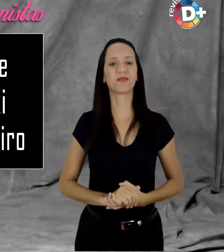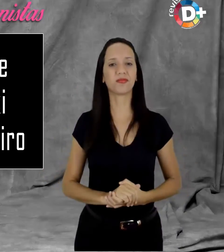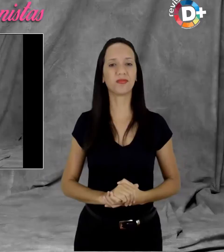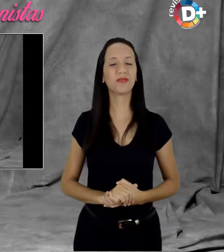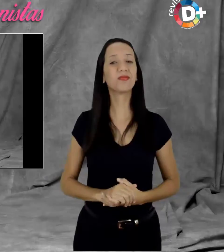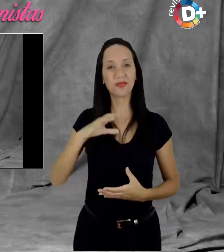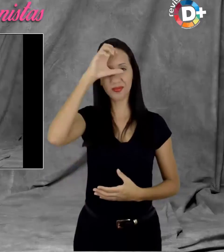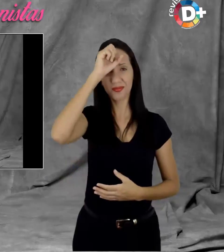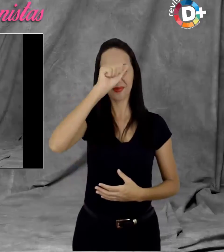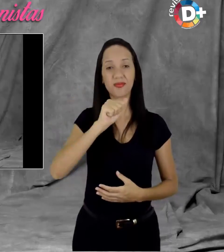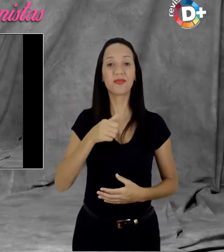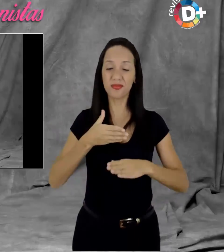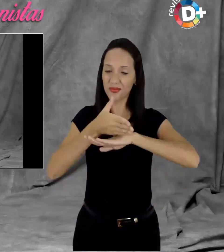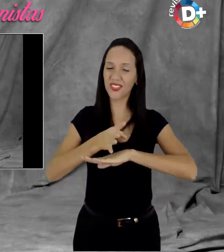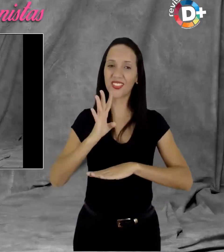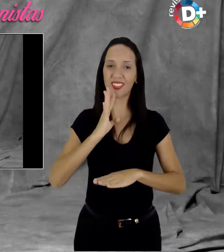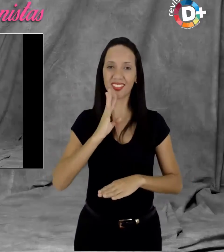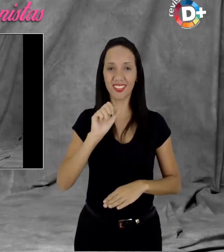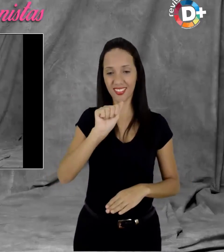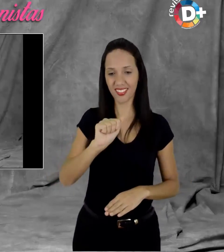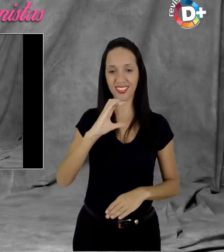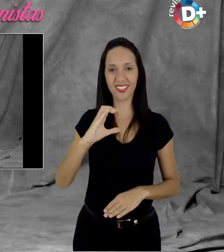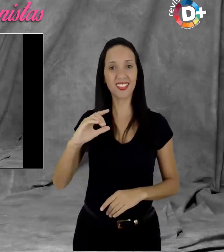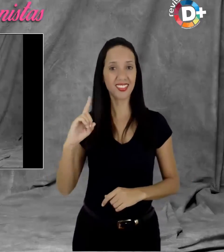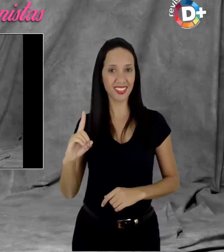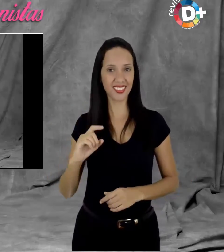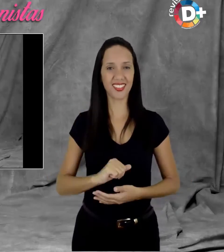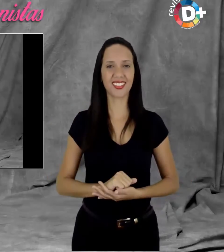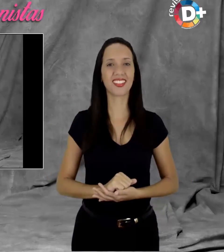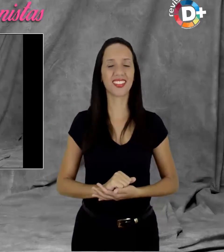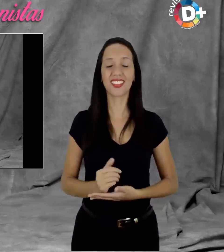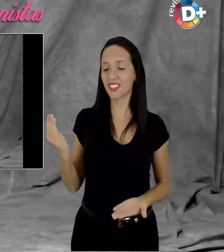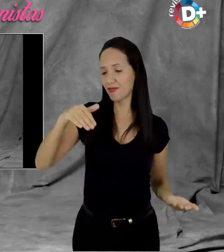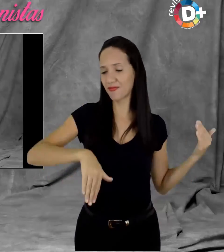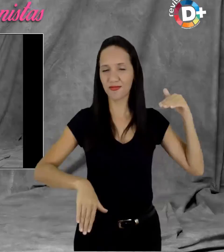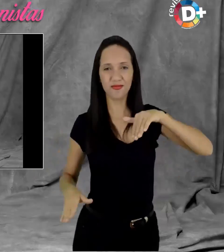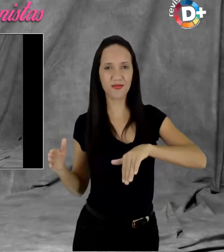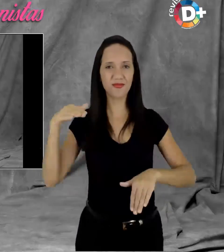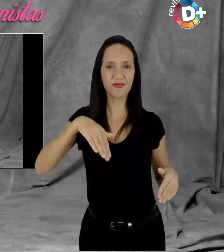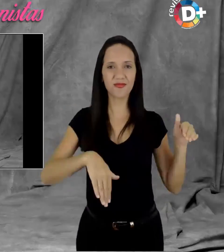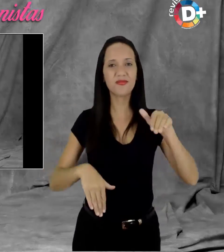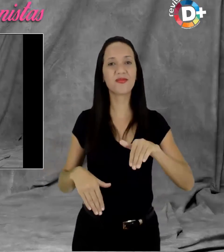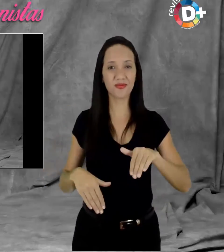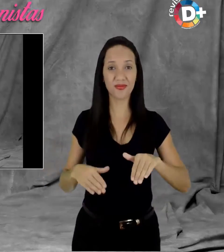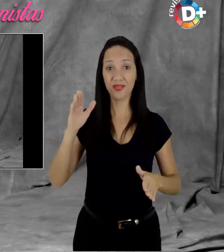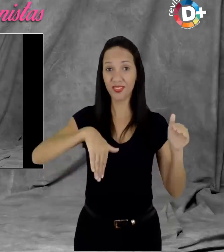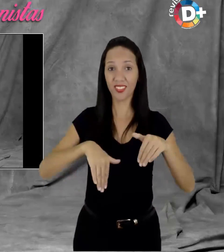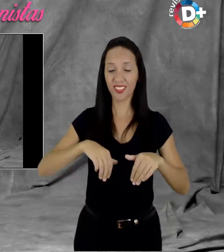Yamashiro conheceu a ACD e se engajou no esporte. Ela faz nado sincronizado e